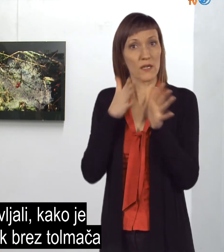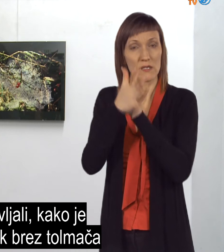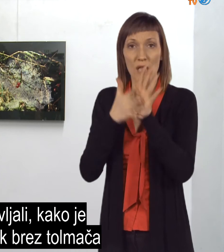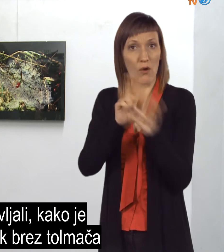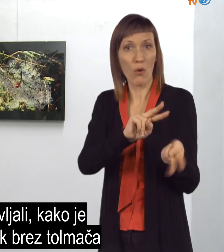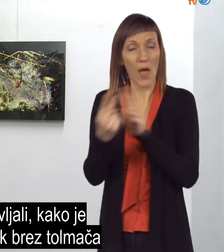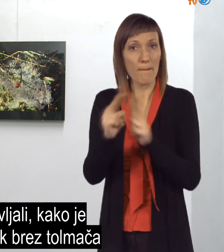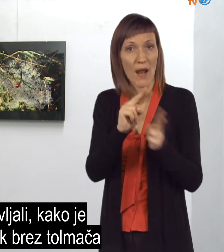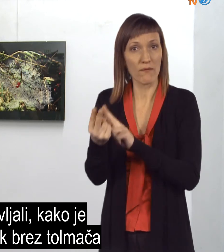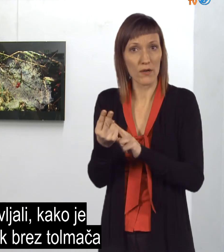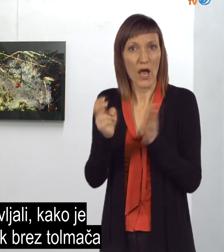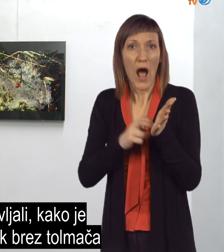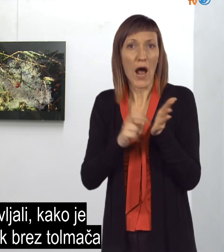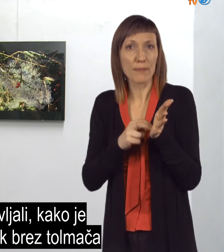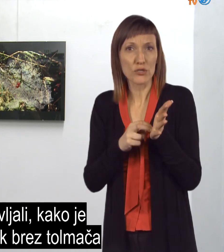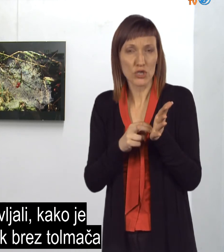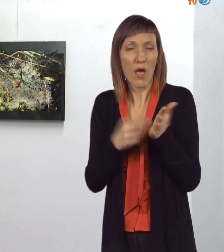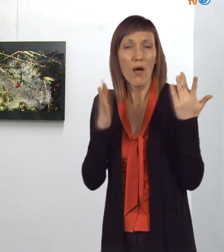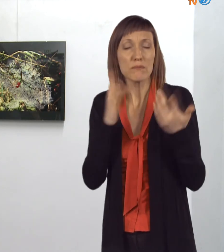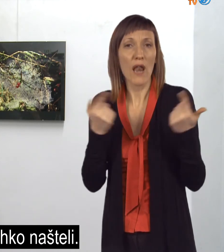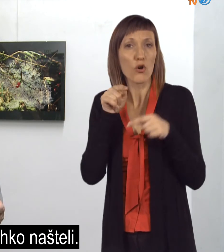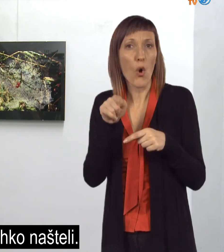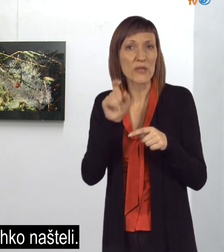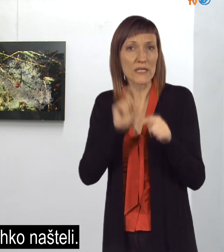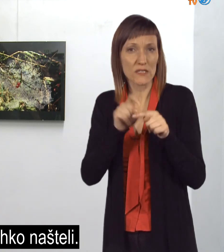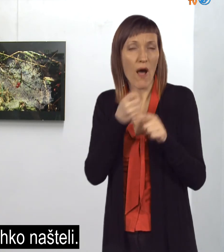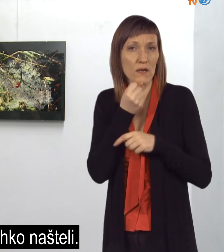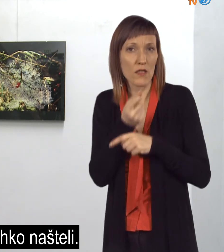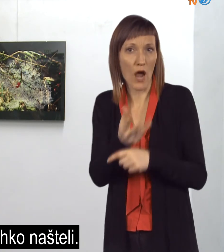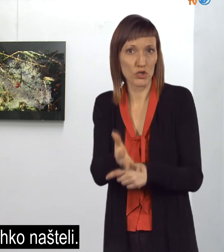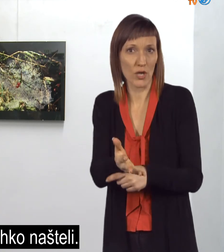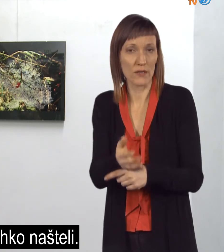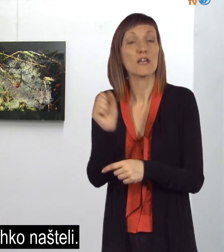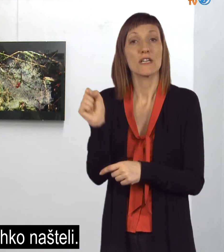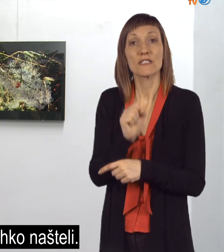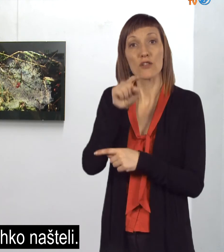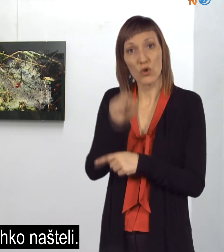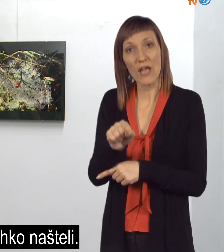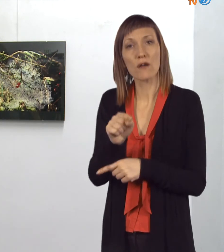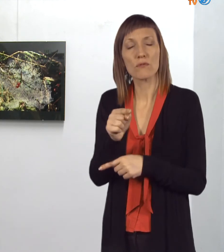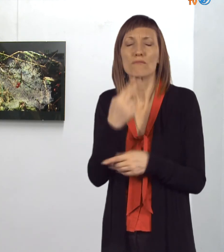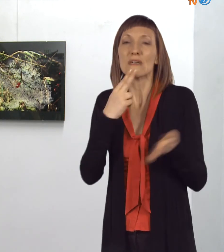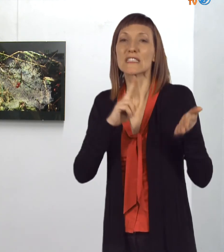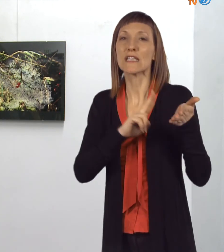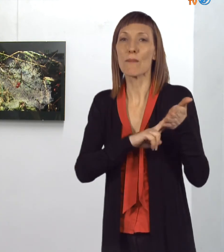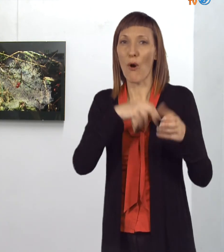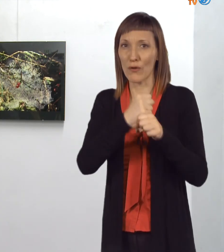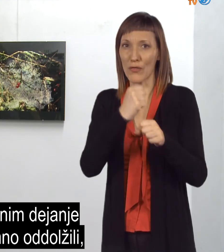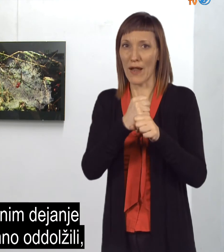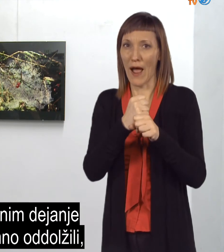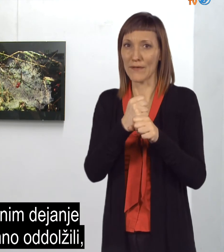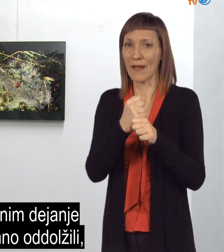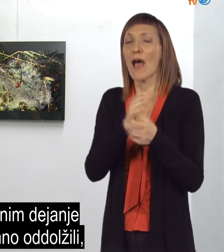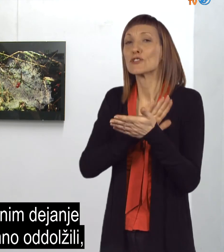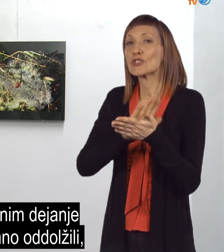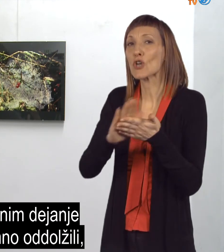dnevnika, kadar ni znakovnega prevoda, in še kaj bi o tej zgodbi lahko našteli, zato seveda tako